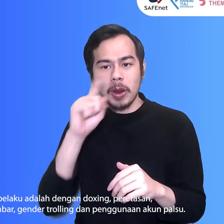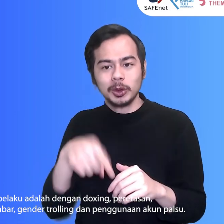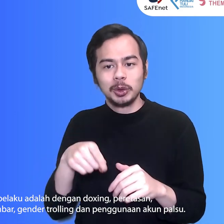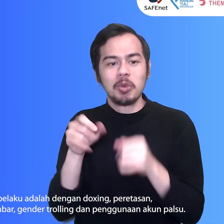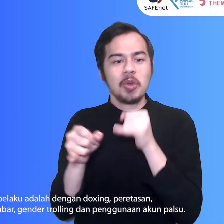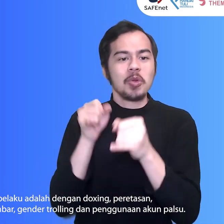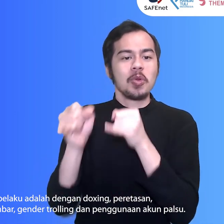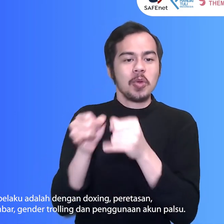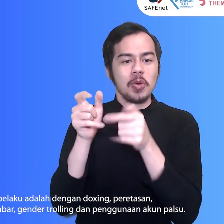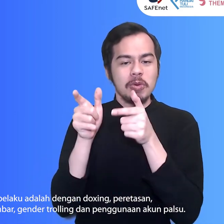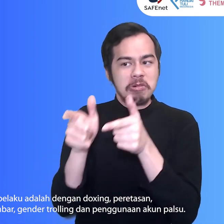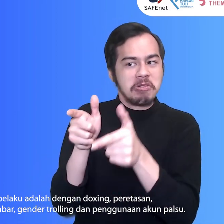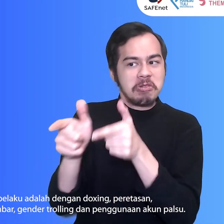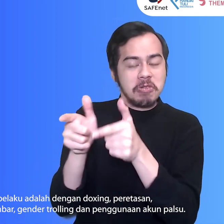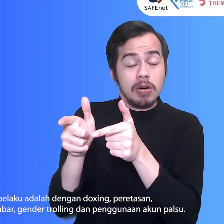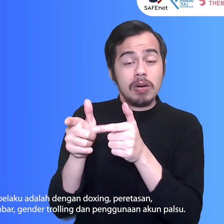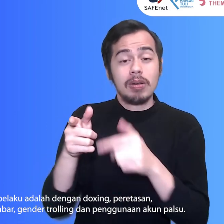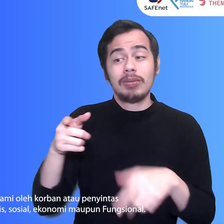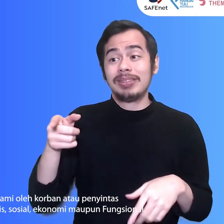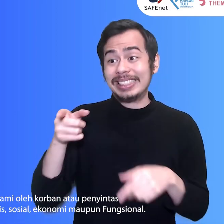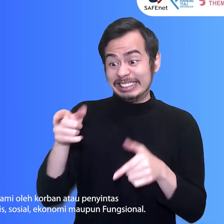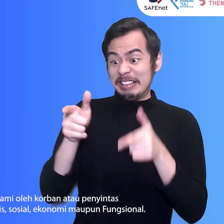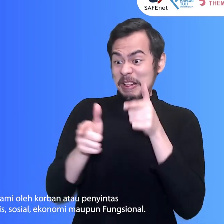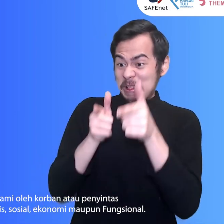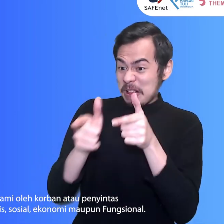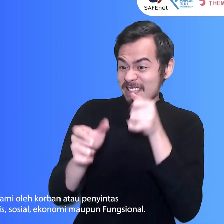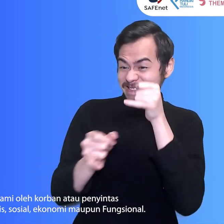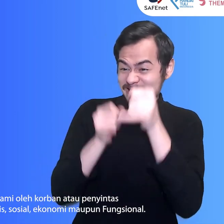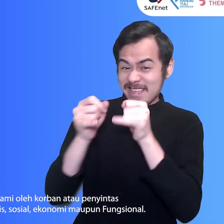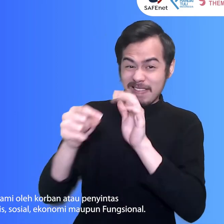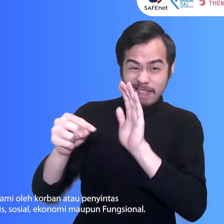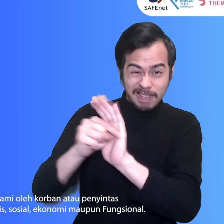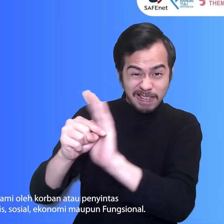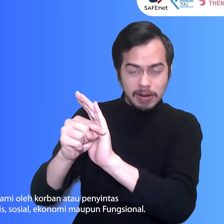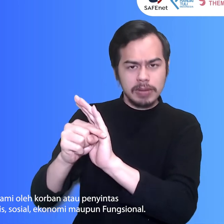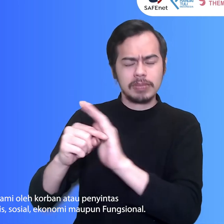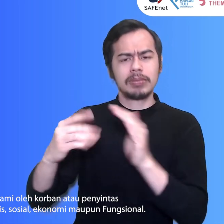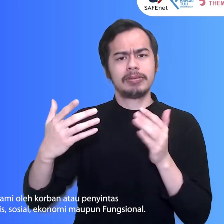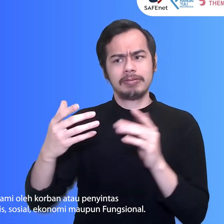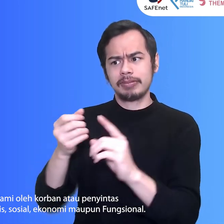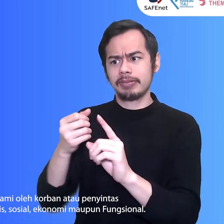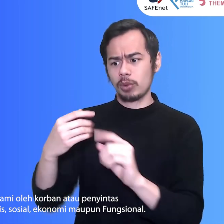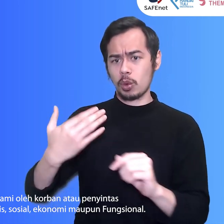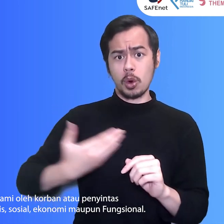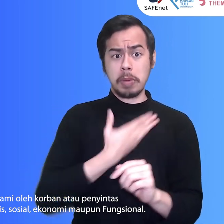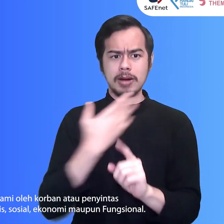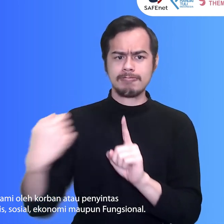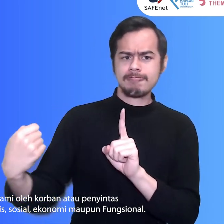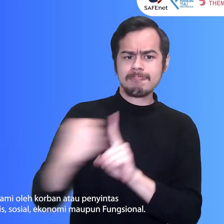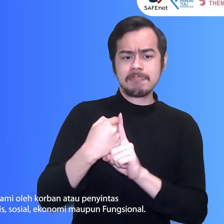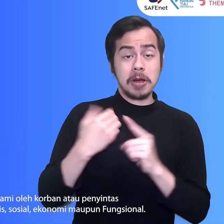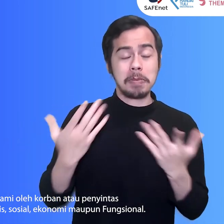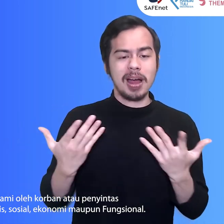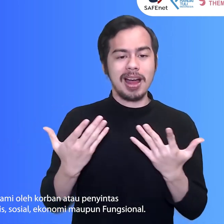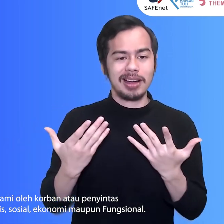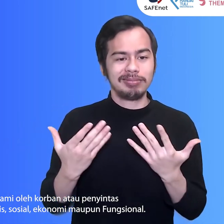Hai dampak yang dialami oleh korban atau penyintas antara lain fisik psikologis